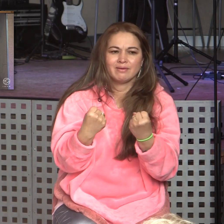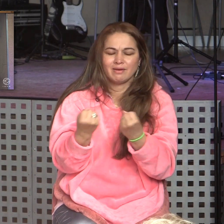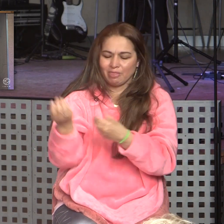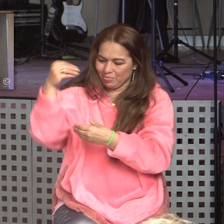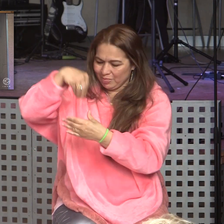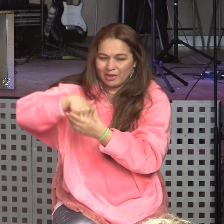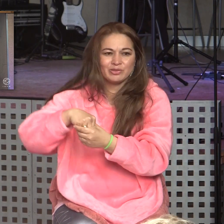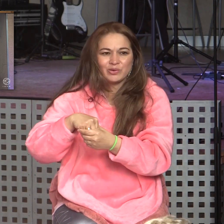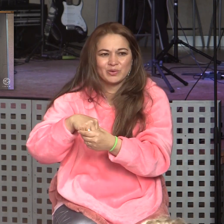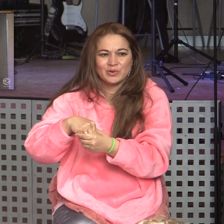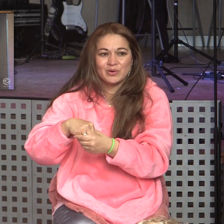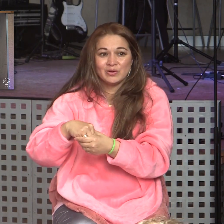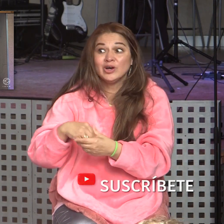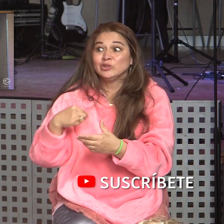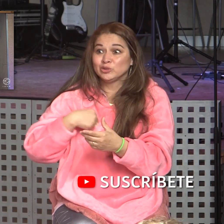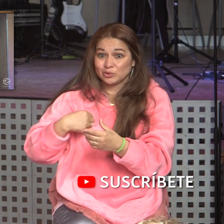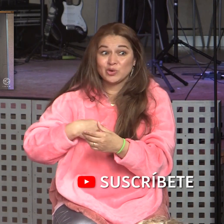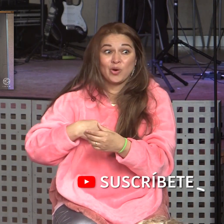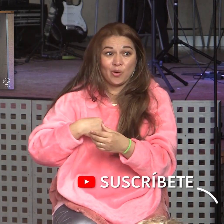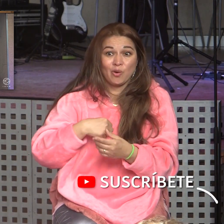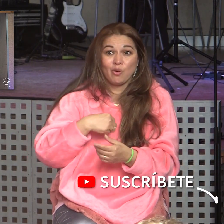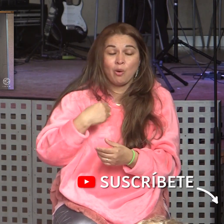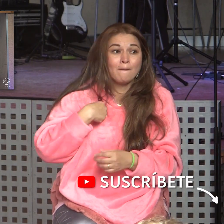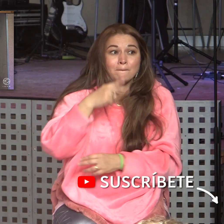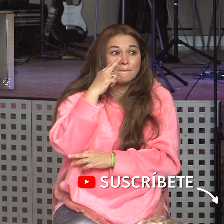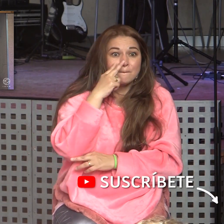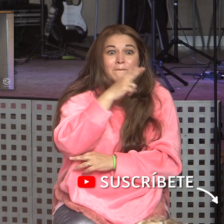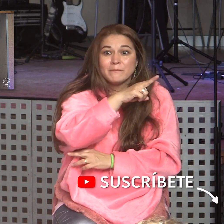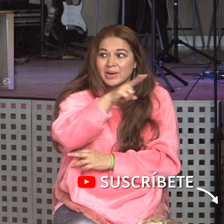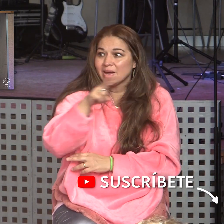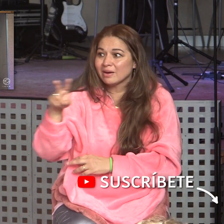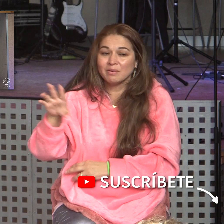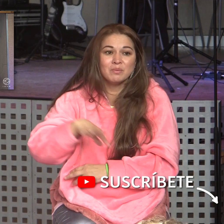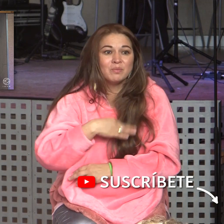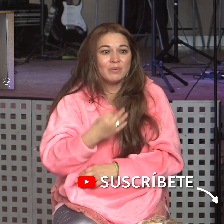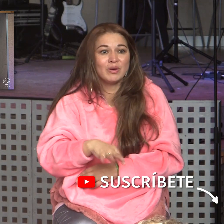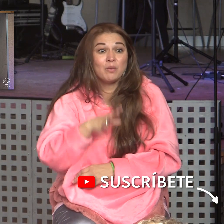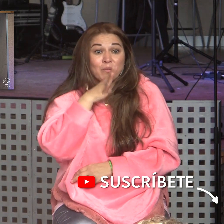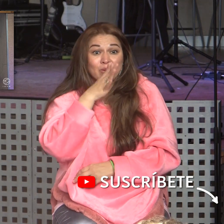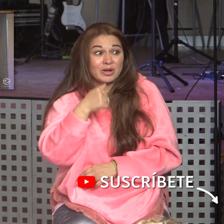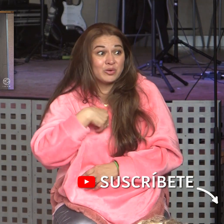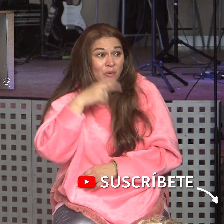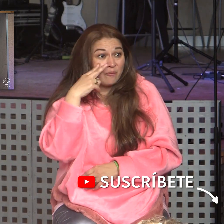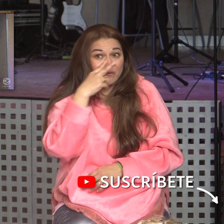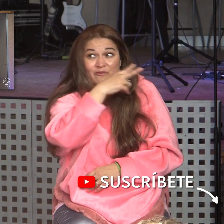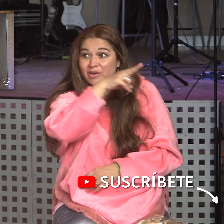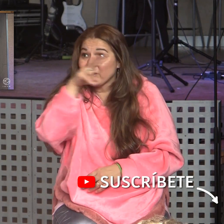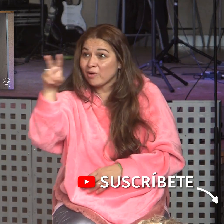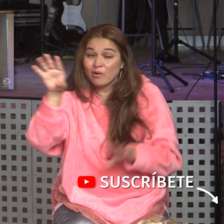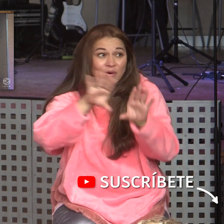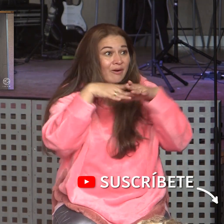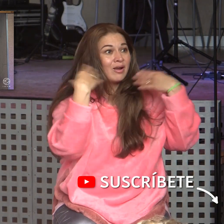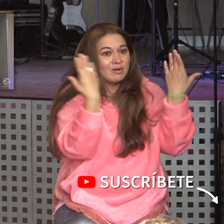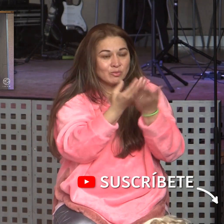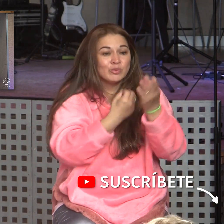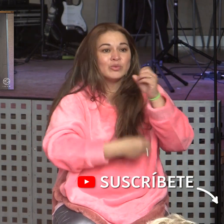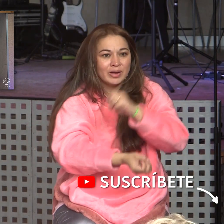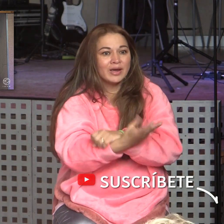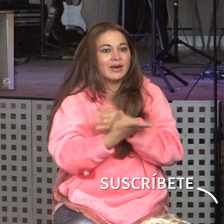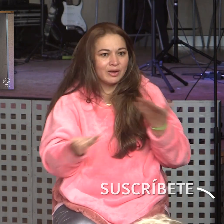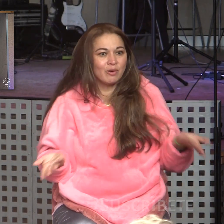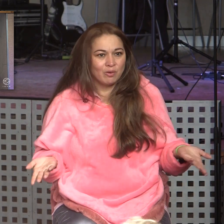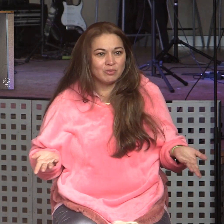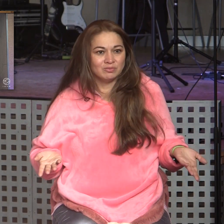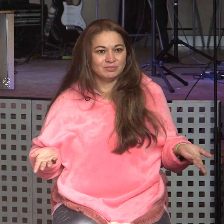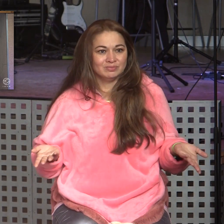hacen claramente visibles desde la creación del mundo, siendo entendidas por medio de las